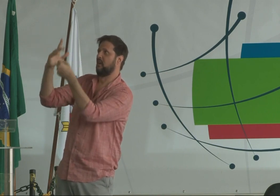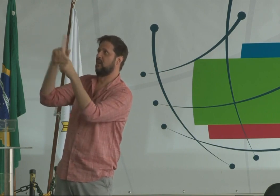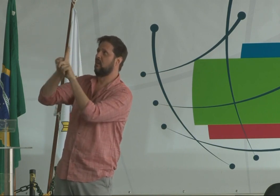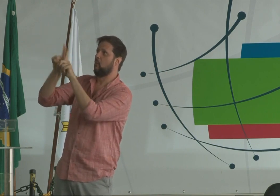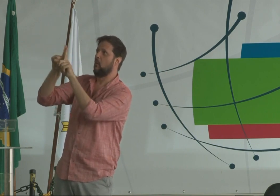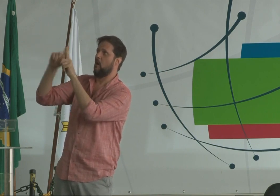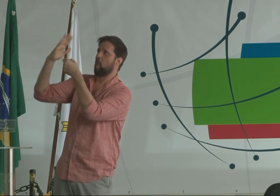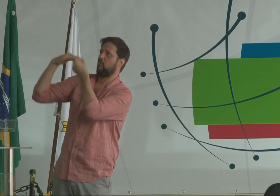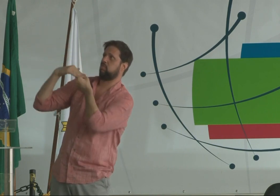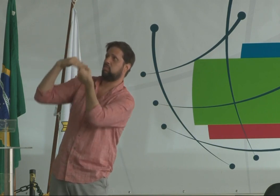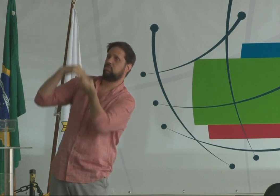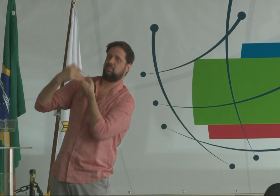identidade de modo natural.